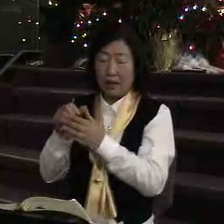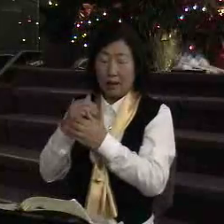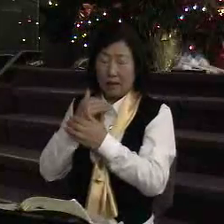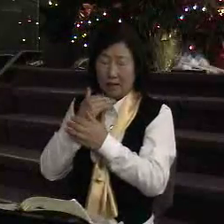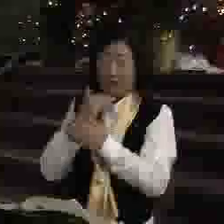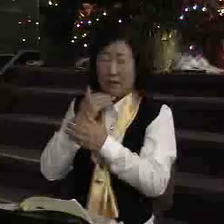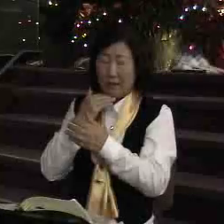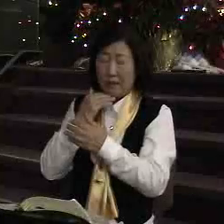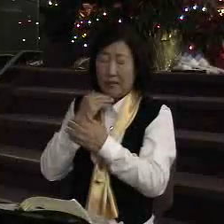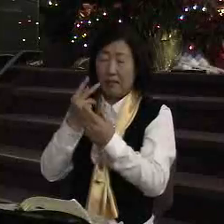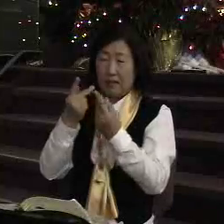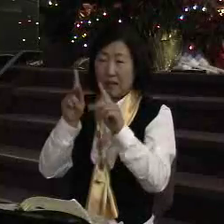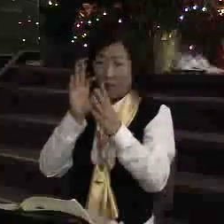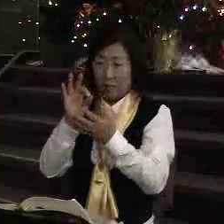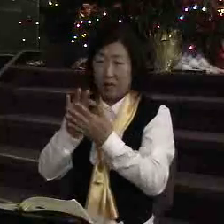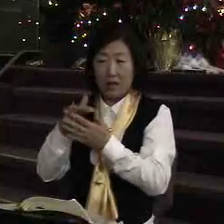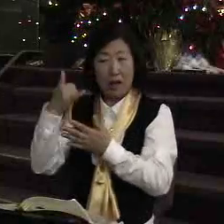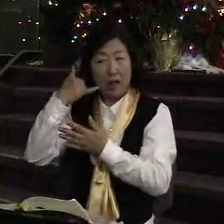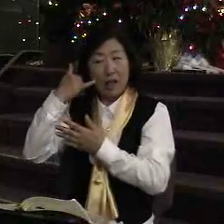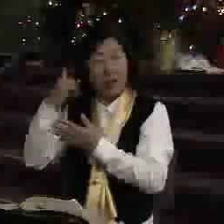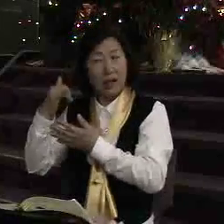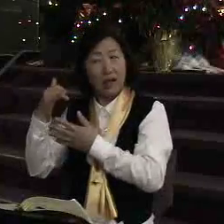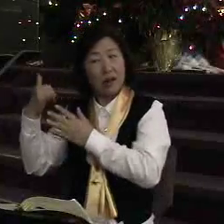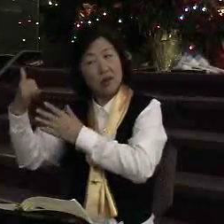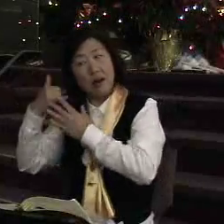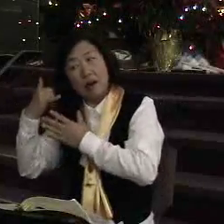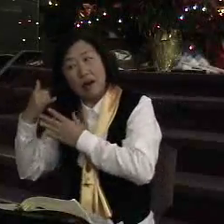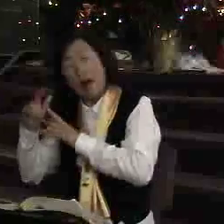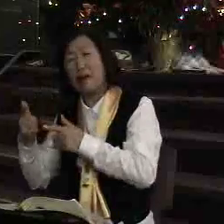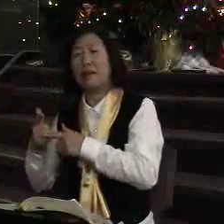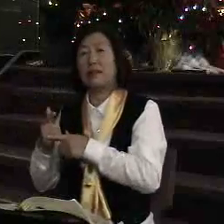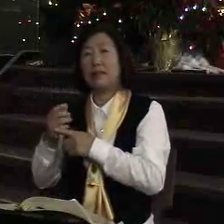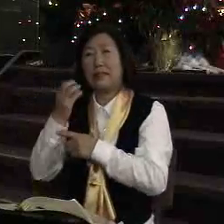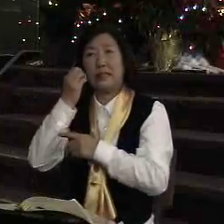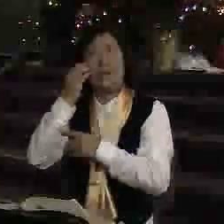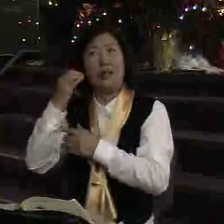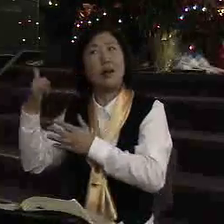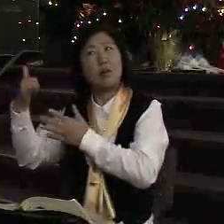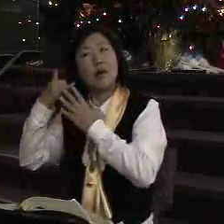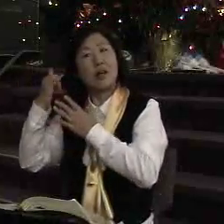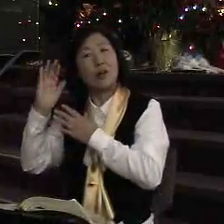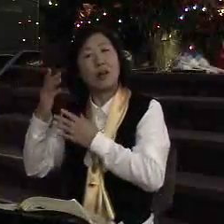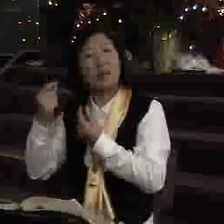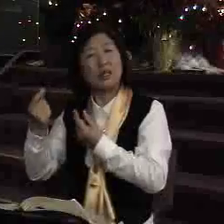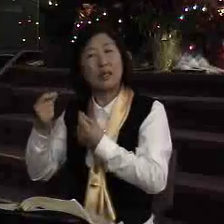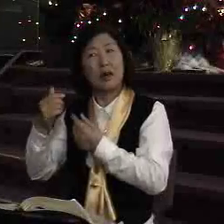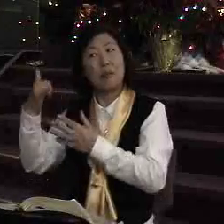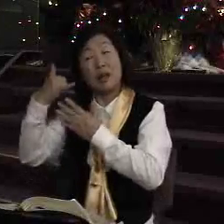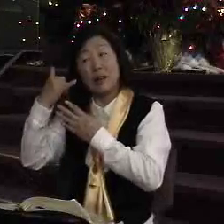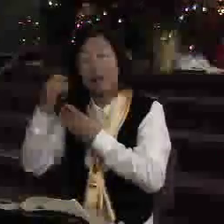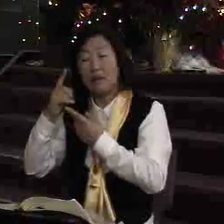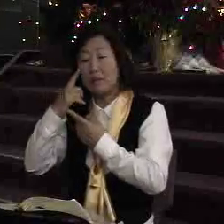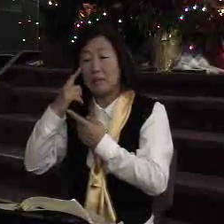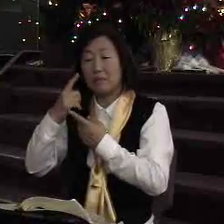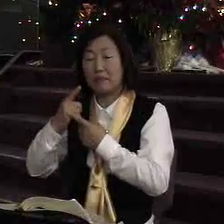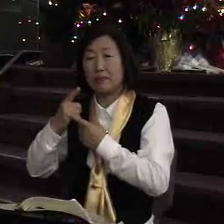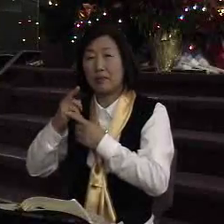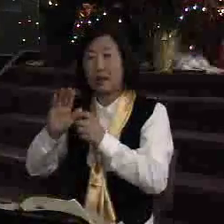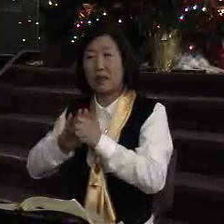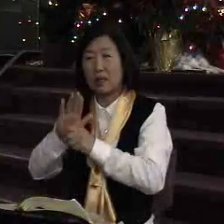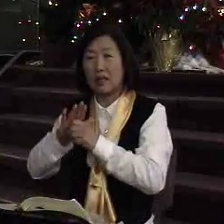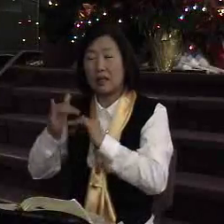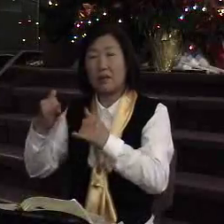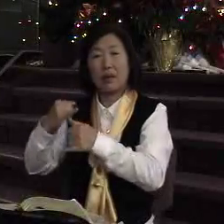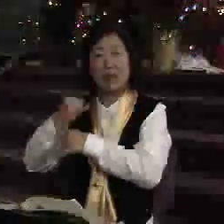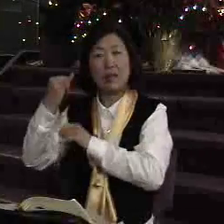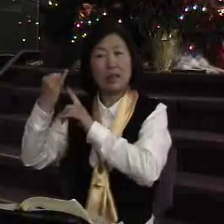전화가 옵니다. 근데 제가 안 받는 사람인데 그때는 이 사람이 받아야 될 것 같아요. 근데 받았는데 저희가 사랑하는 사람이